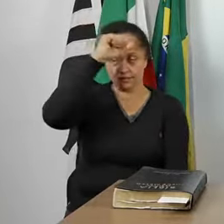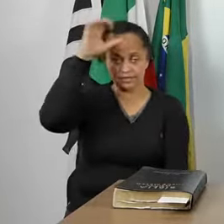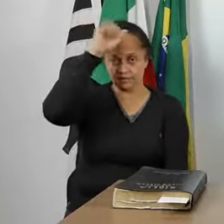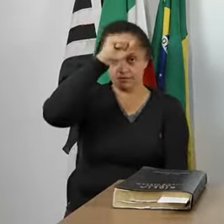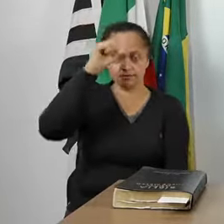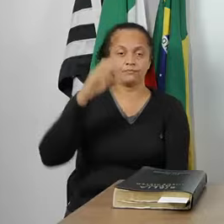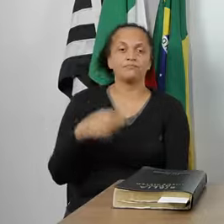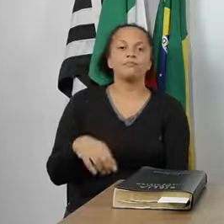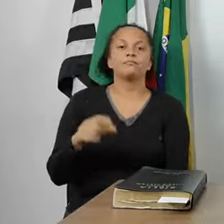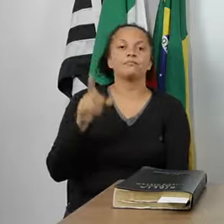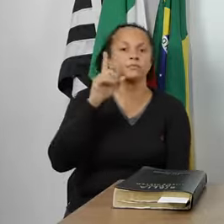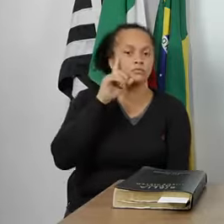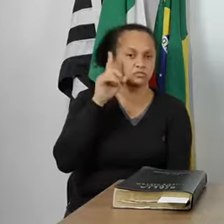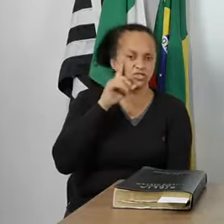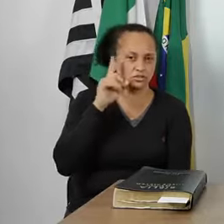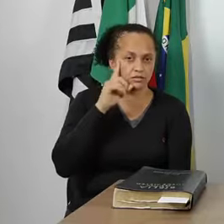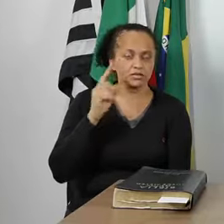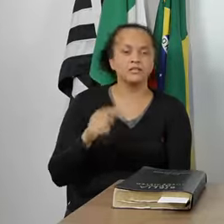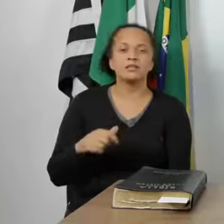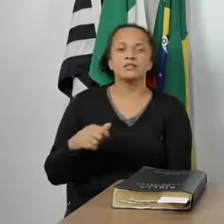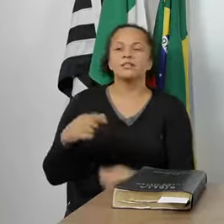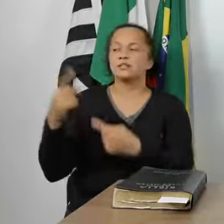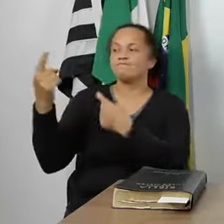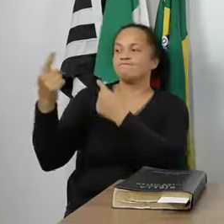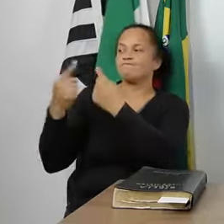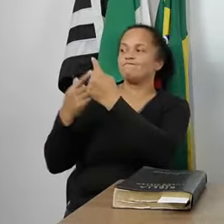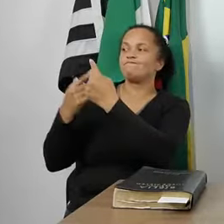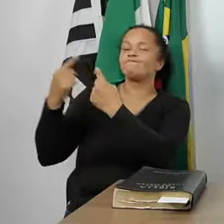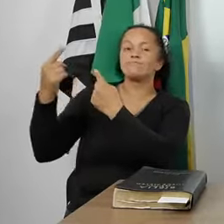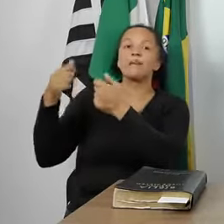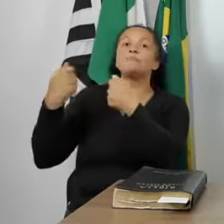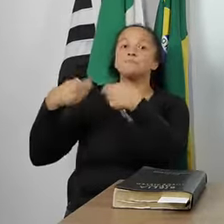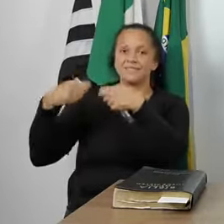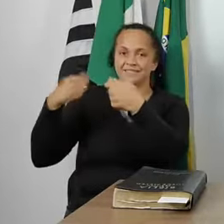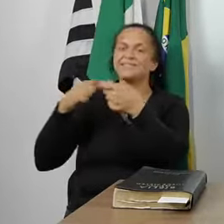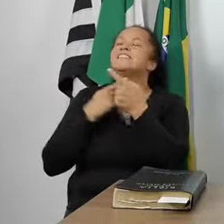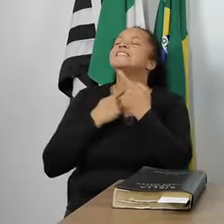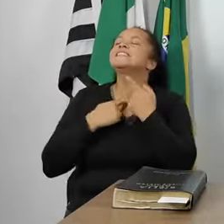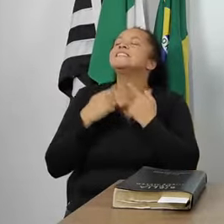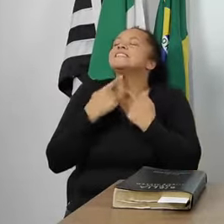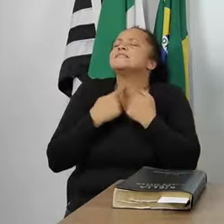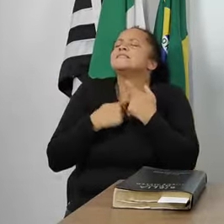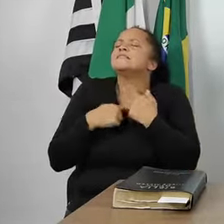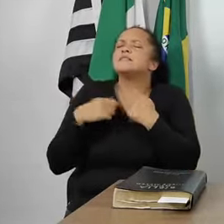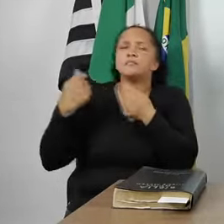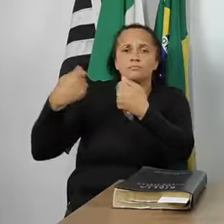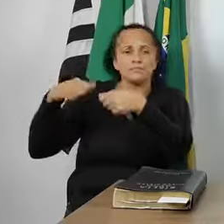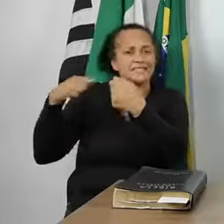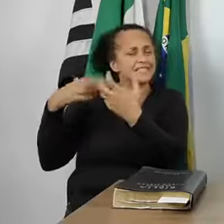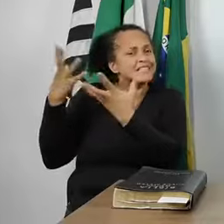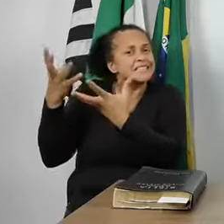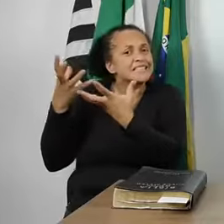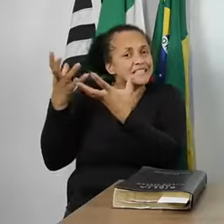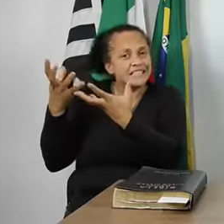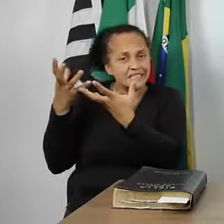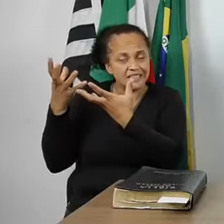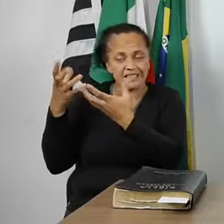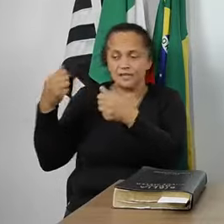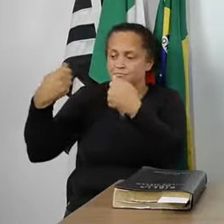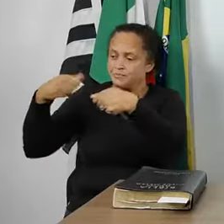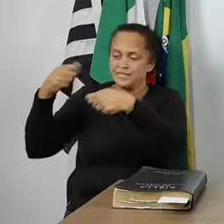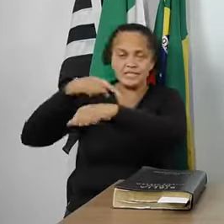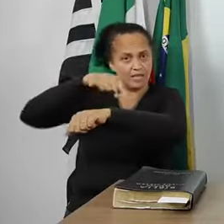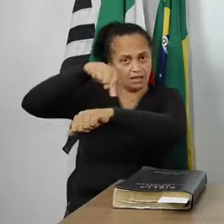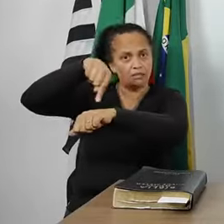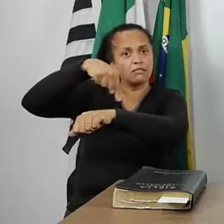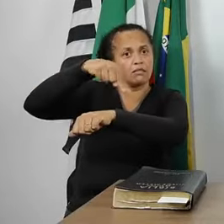que relacionamento requer desejo, requer vontade de se relacionar, requer tempo,